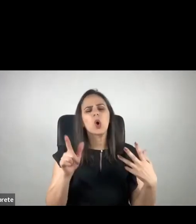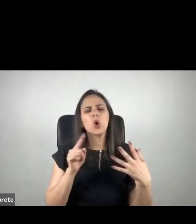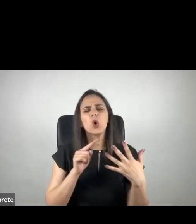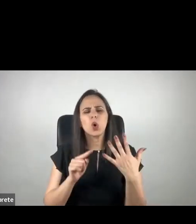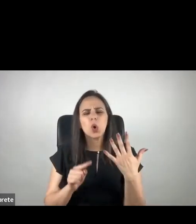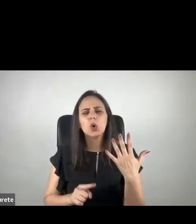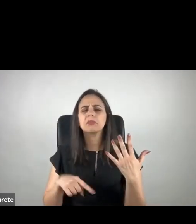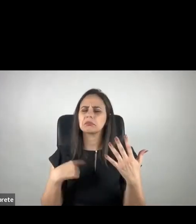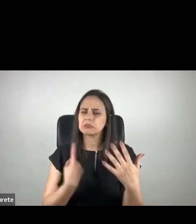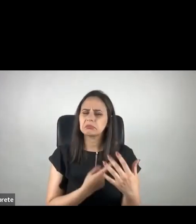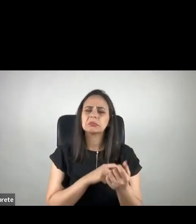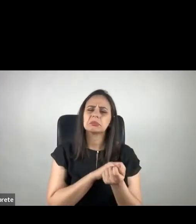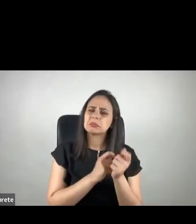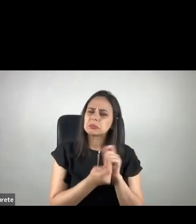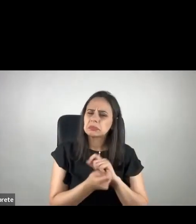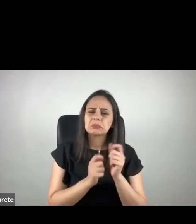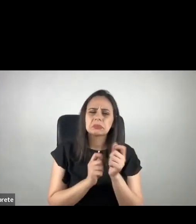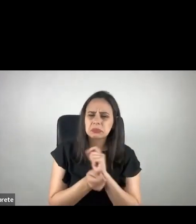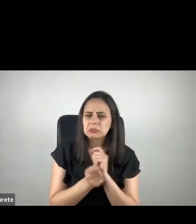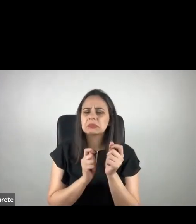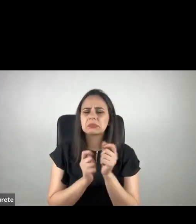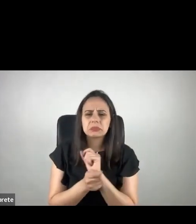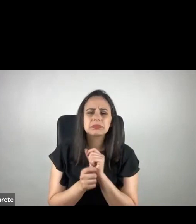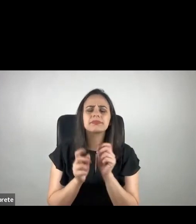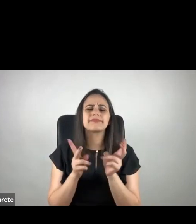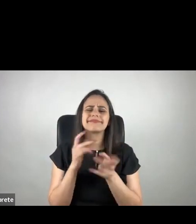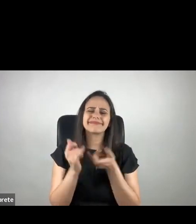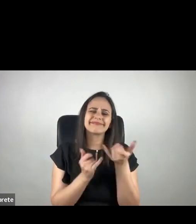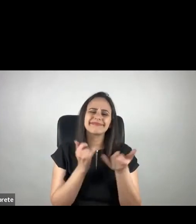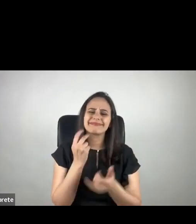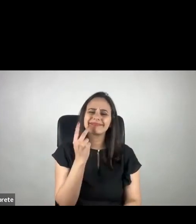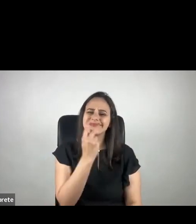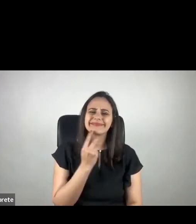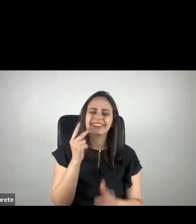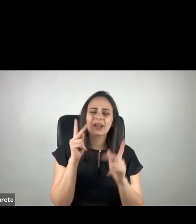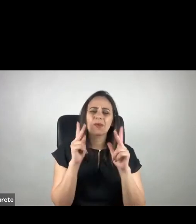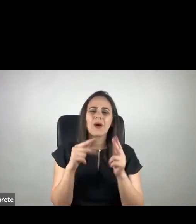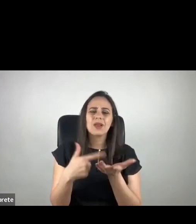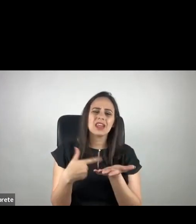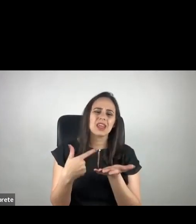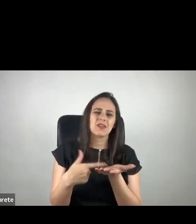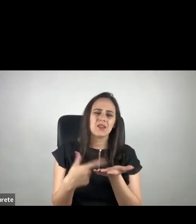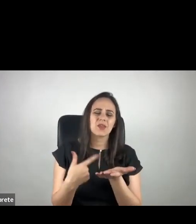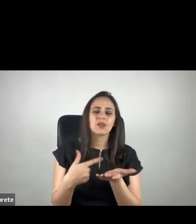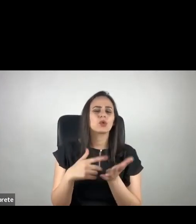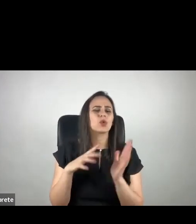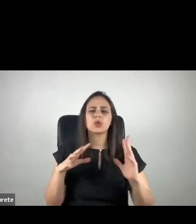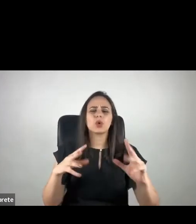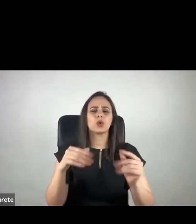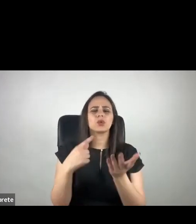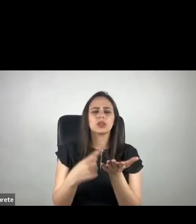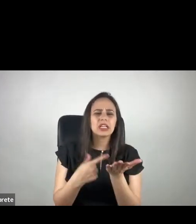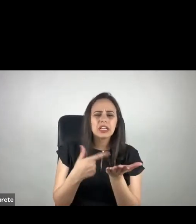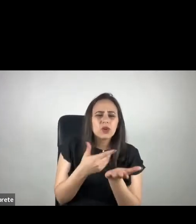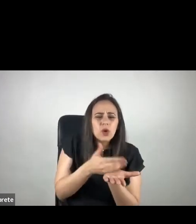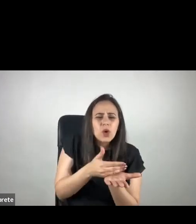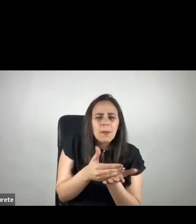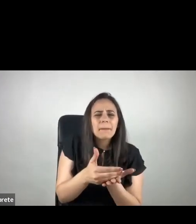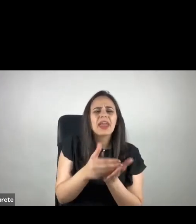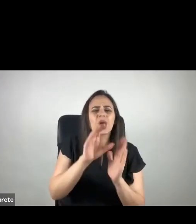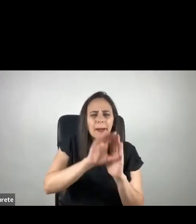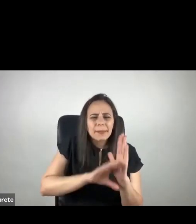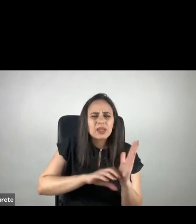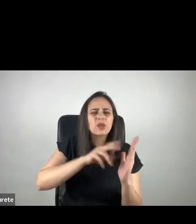adaptando, porque como todo livro, eu brinco, leitura labial que nem lê o livro. Todo livro, no início, os primeiros capítulos,